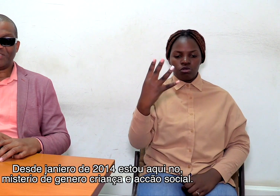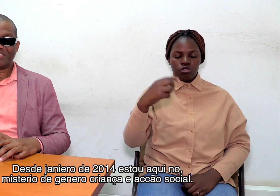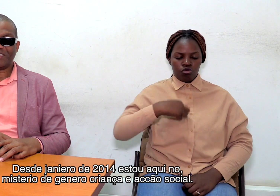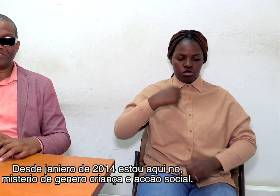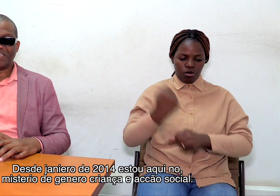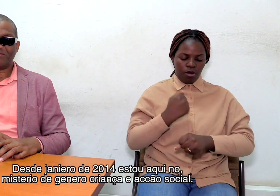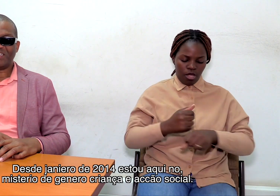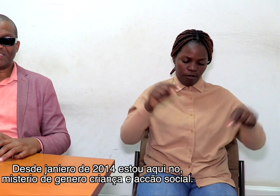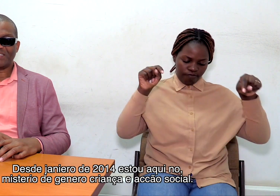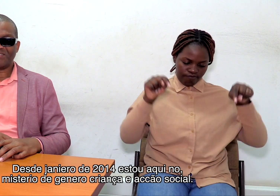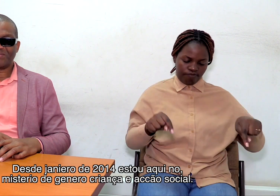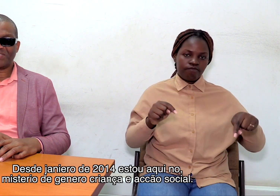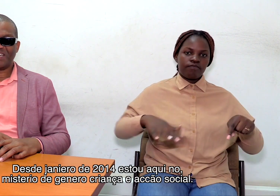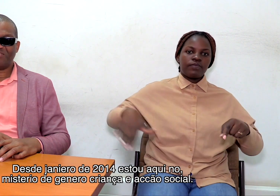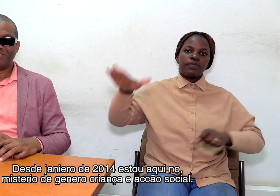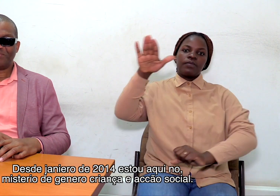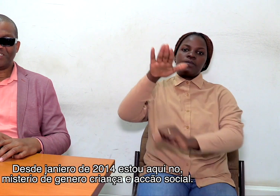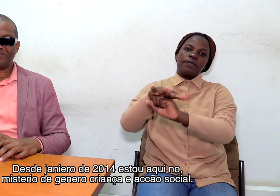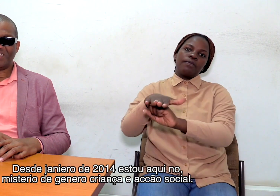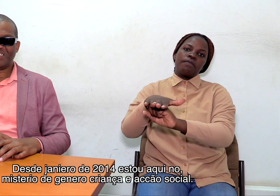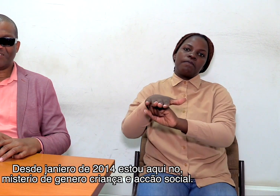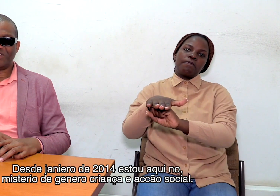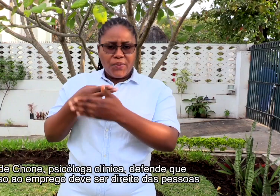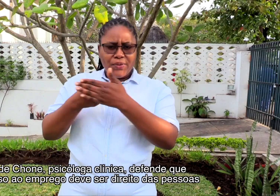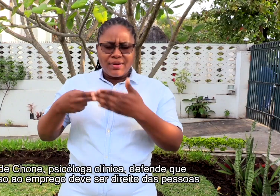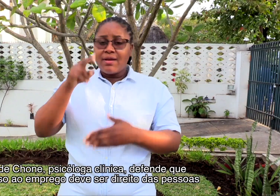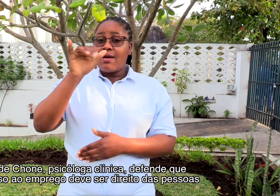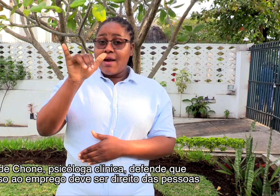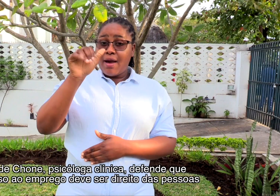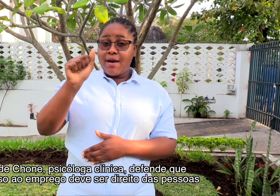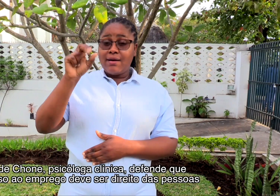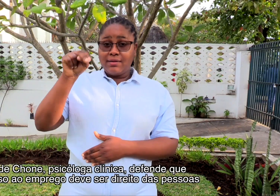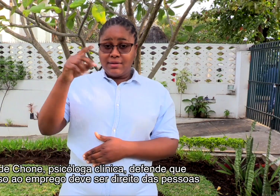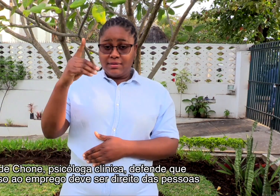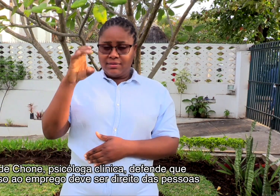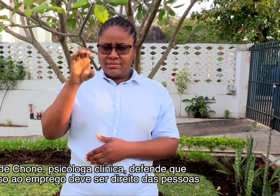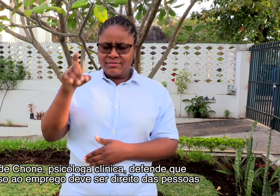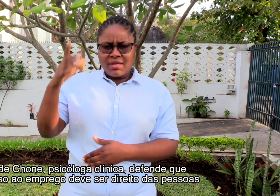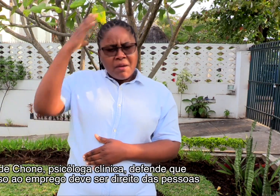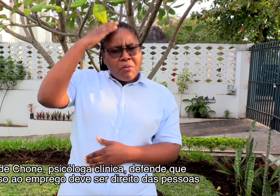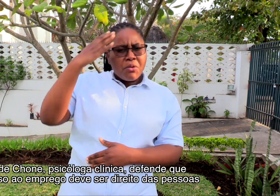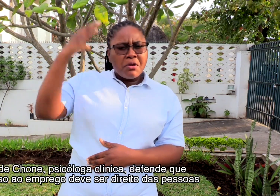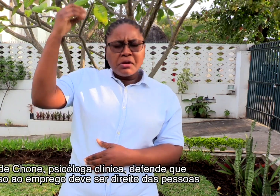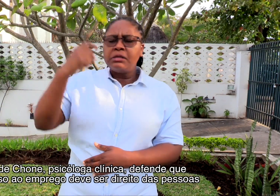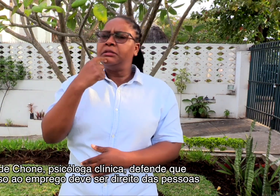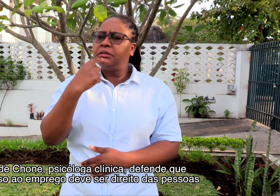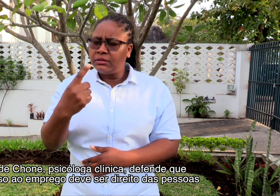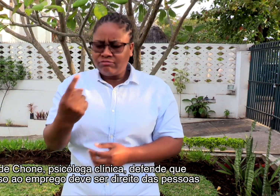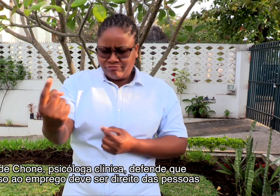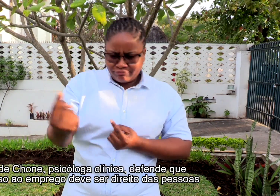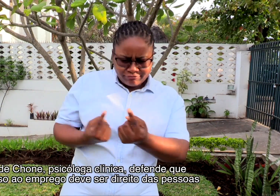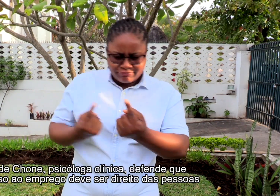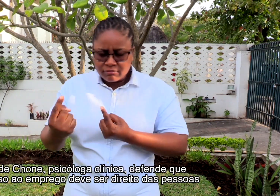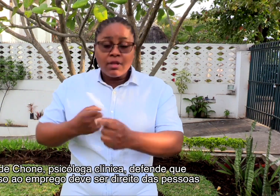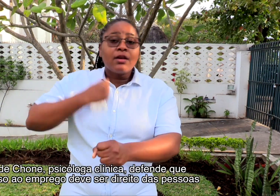aqui no Ministério do Gênero, Criança e Ação Social, Transferência. Yan Deshone, psicóloga clínica, defende que o acesso ao